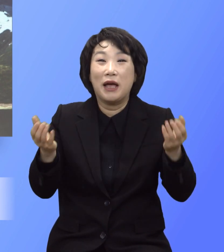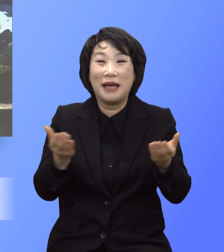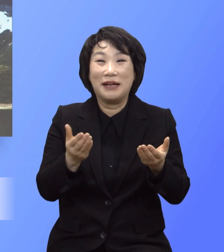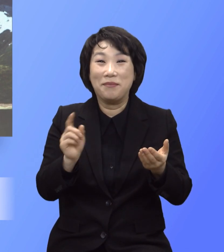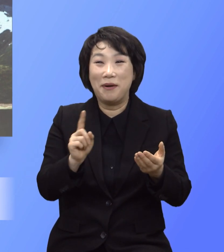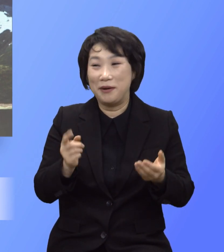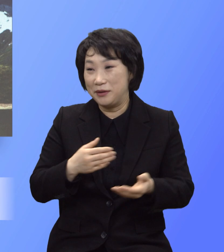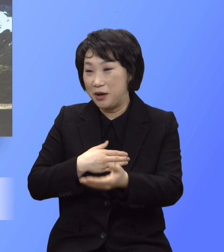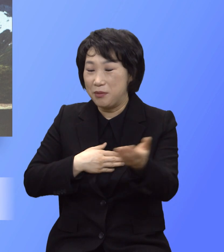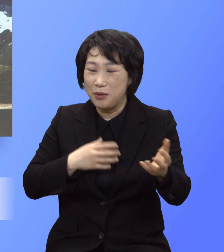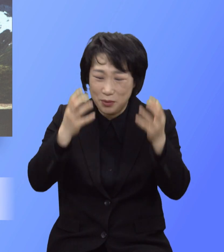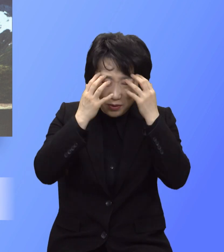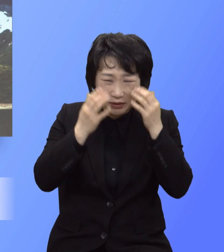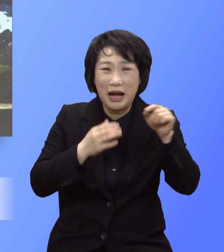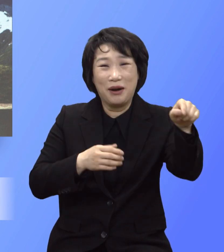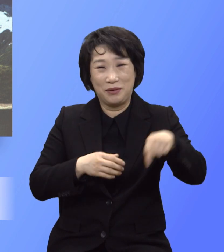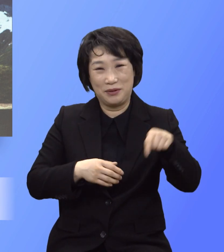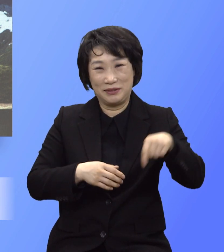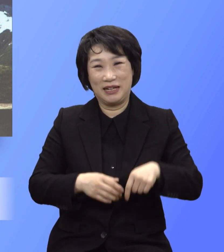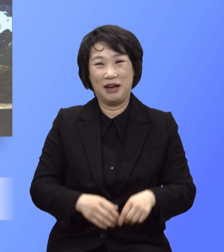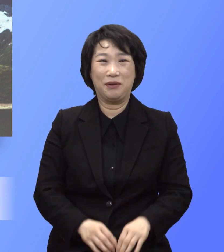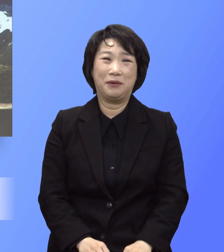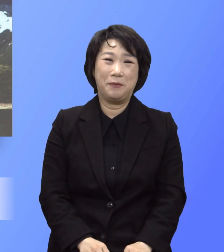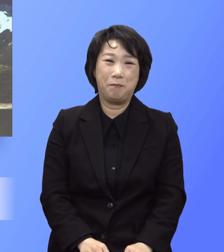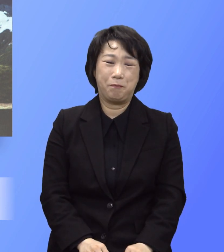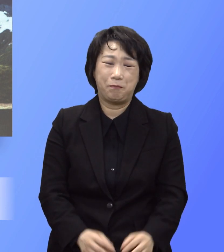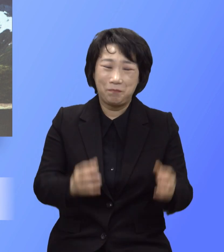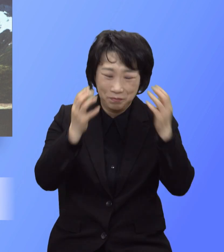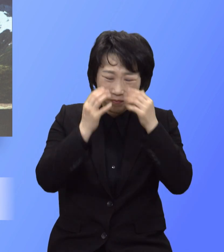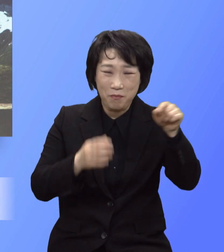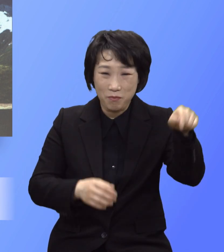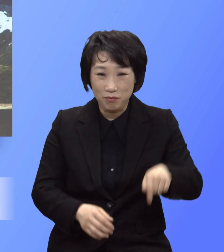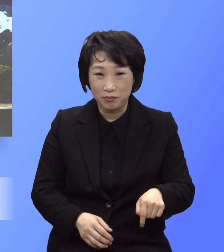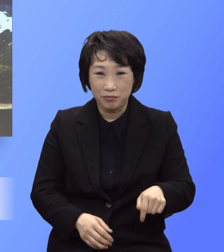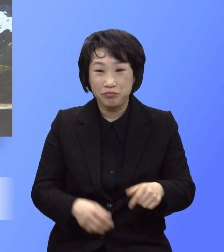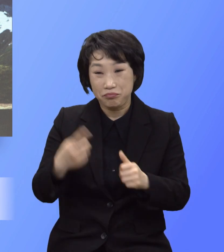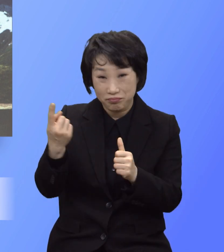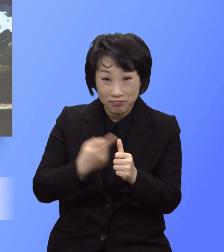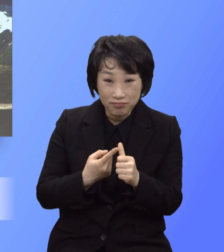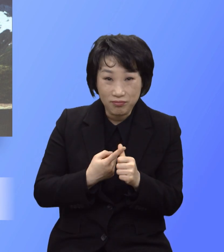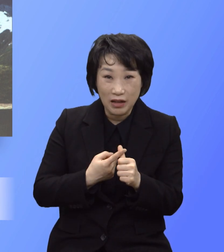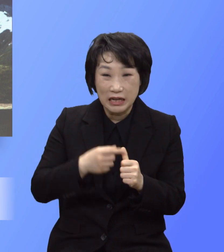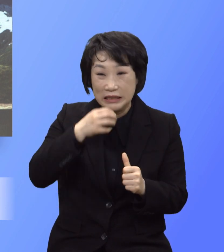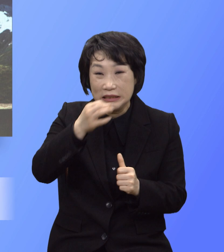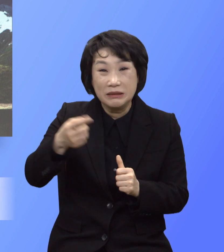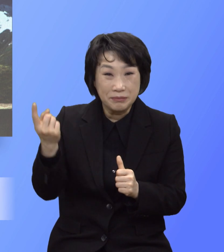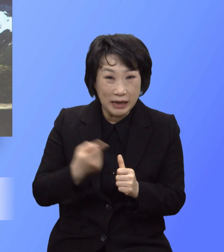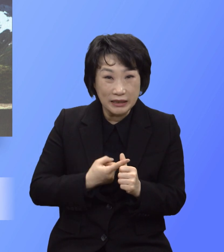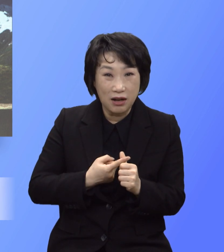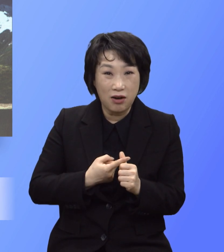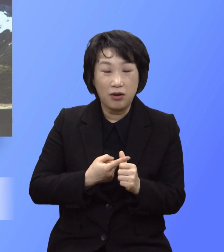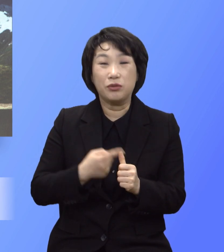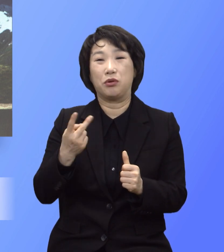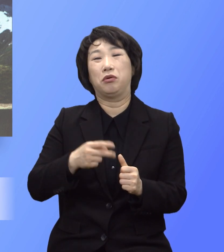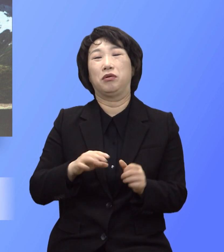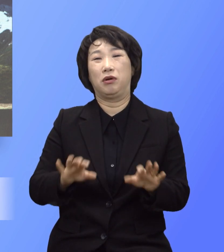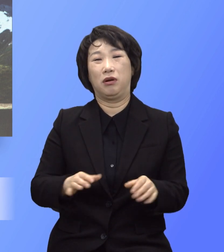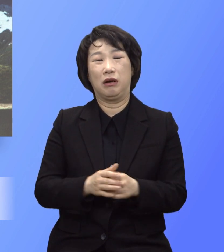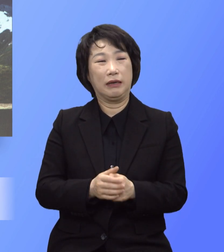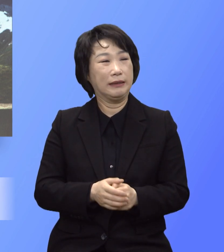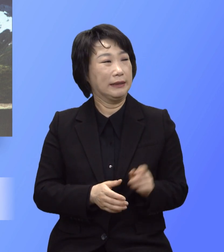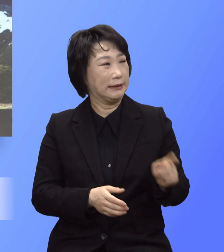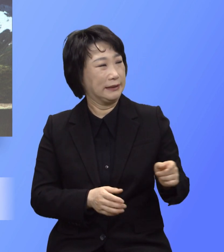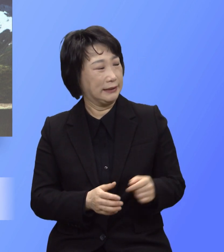전도인의 이런 고난을 받는 일이래. 고난 욕먹어 침뱉어 그리고 가면서